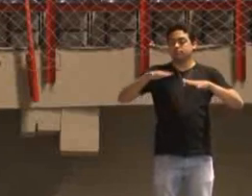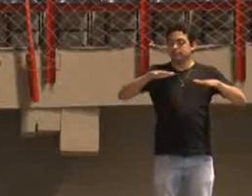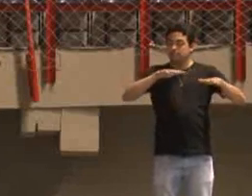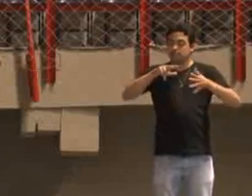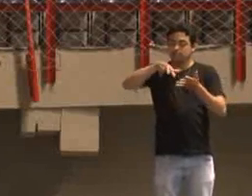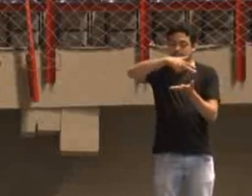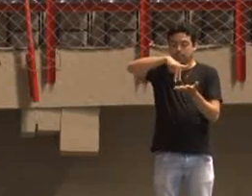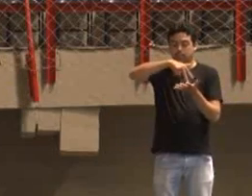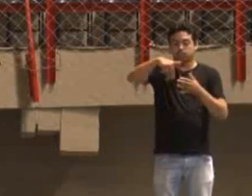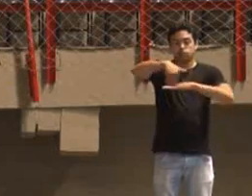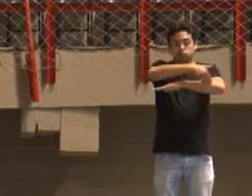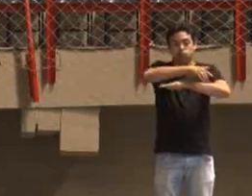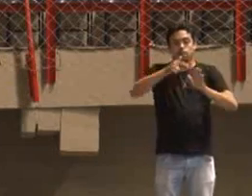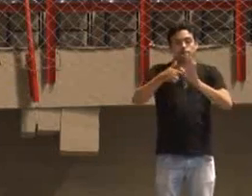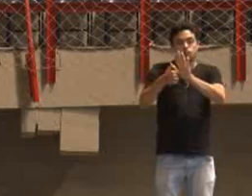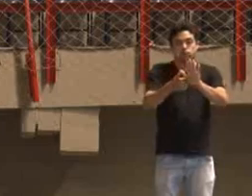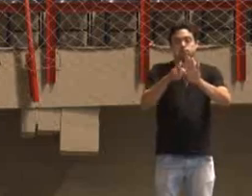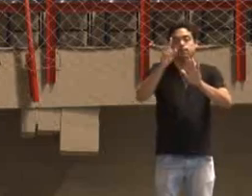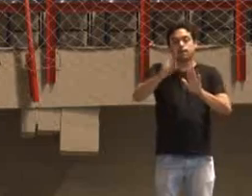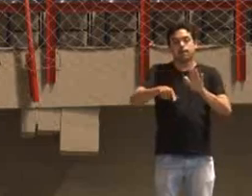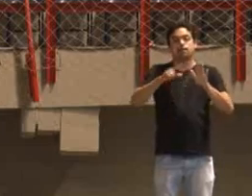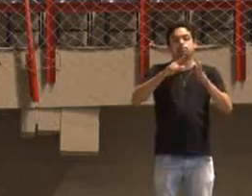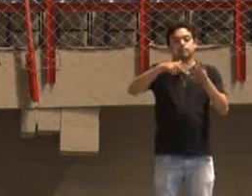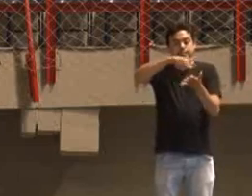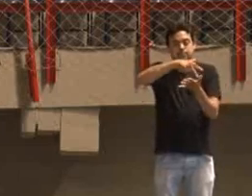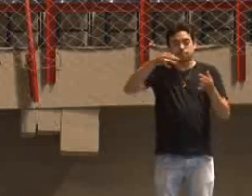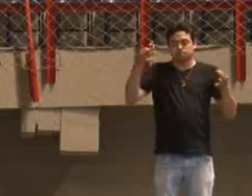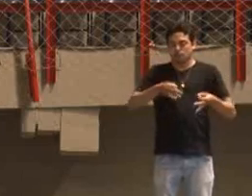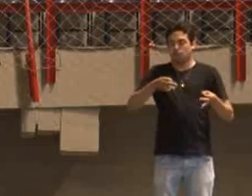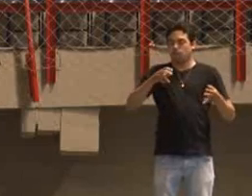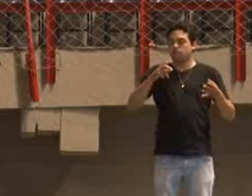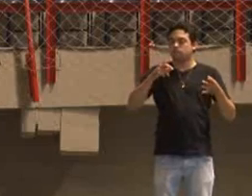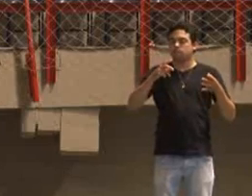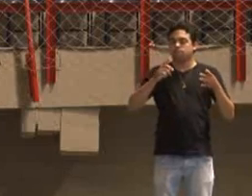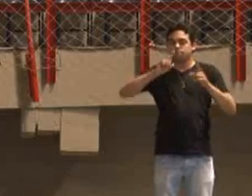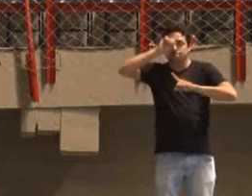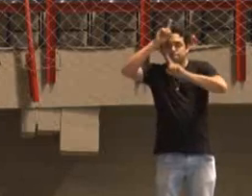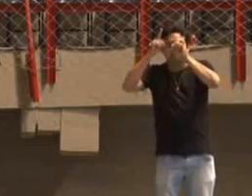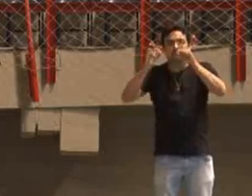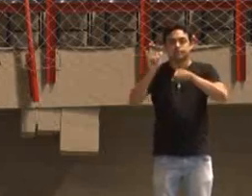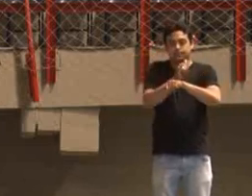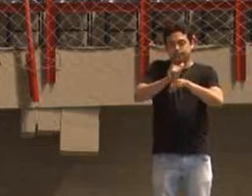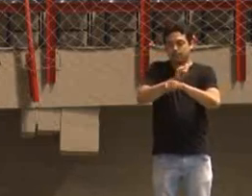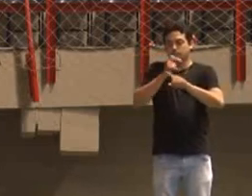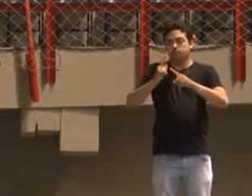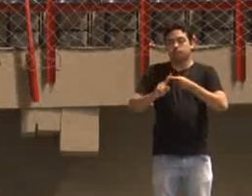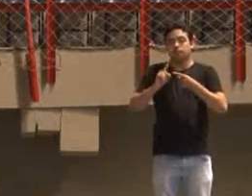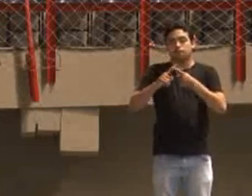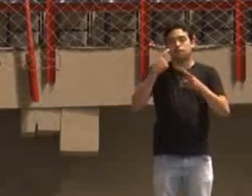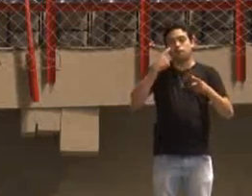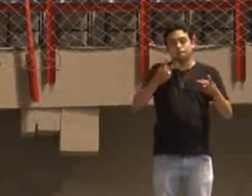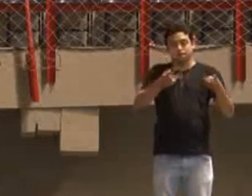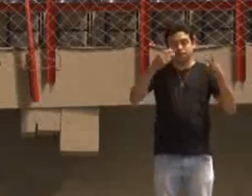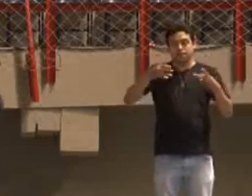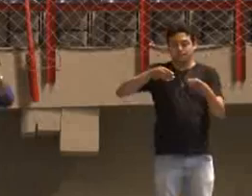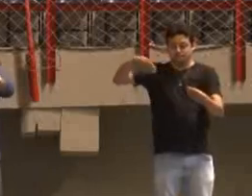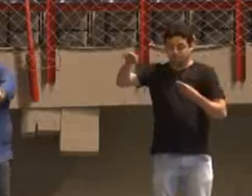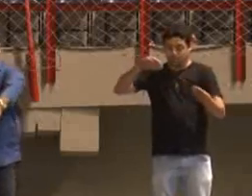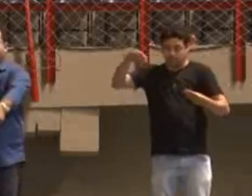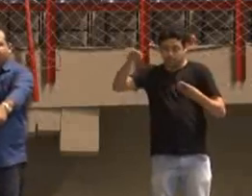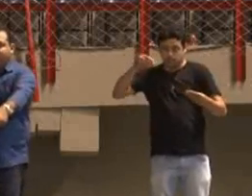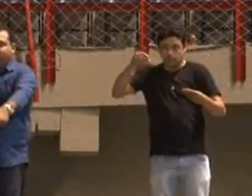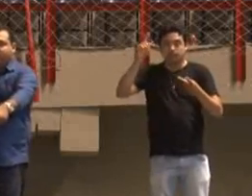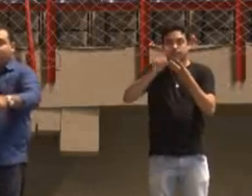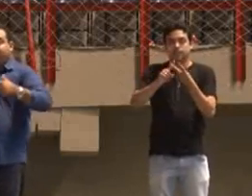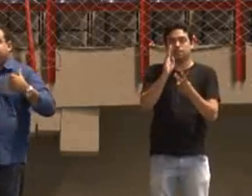dança de rua. Movimentos precisos, bem elaborados. Agora aqui você vai ver, além da flexibilidade e